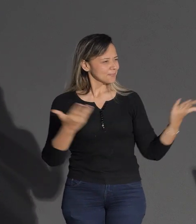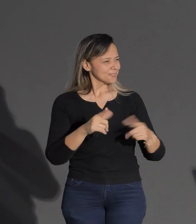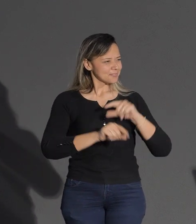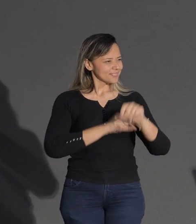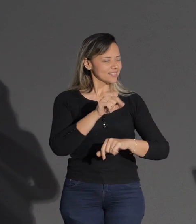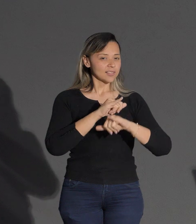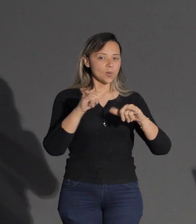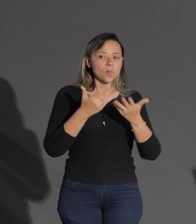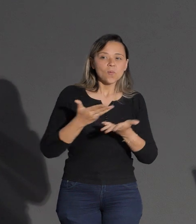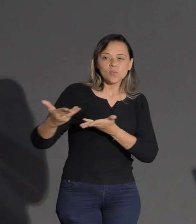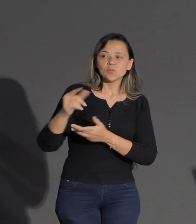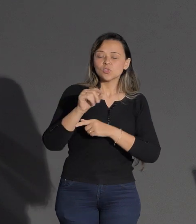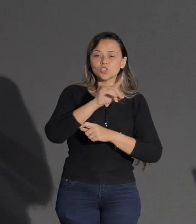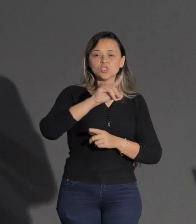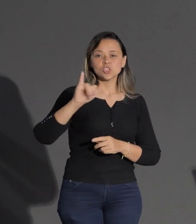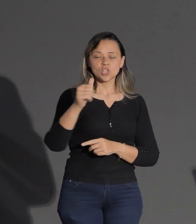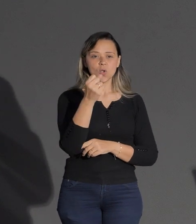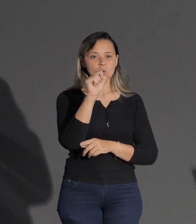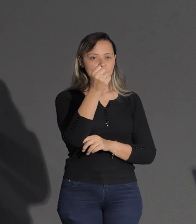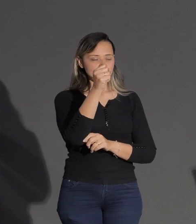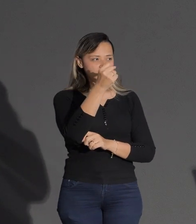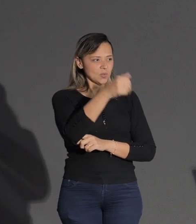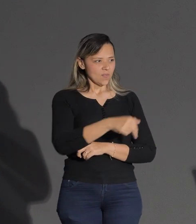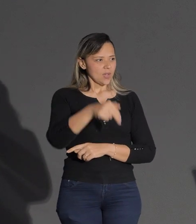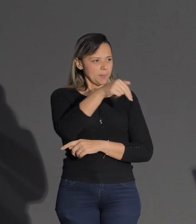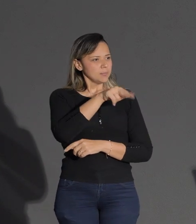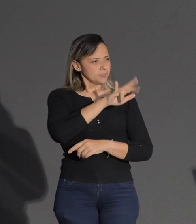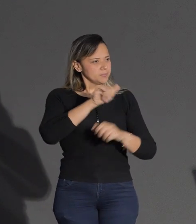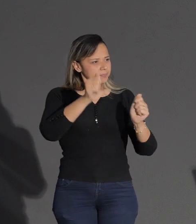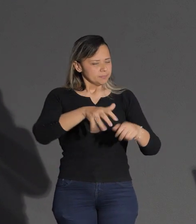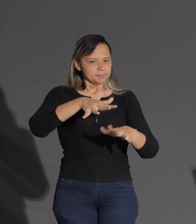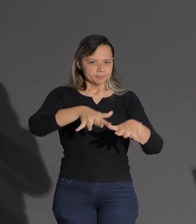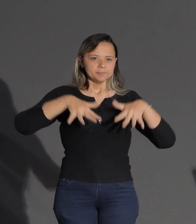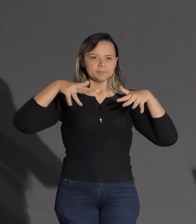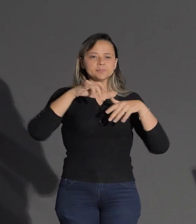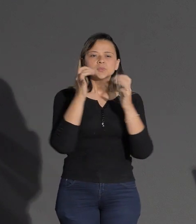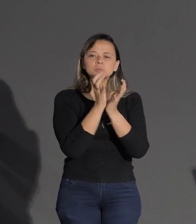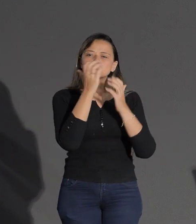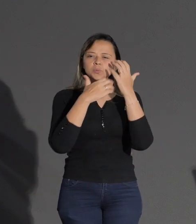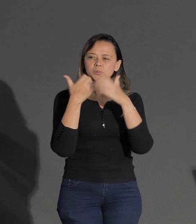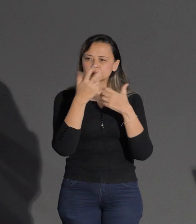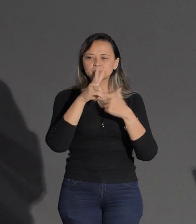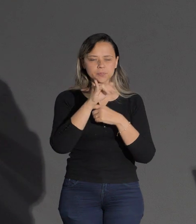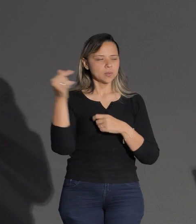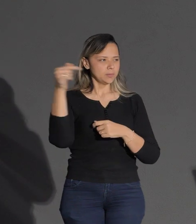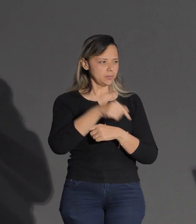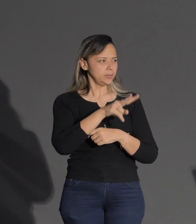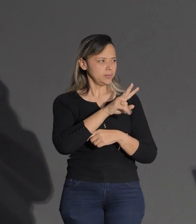para vocês um convite. Dia 8 do 11, a gente vai estar se apresentando o grupo de música de câmara aqui,